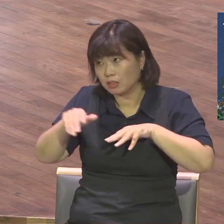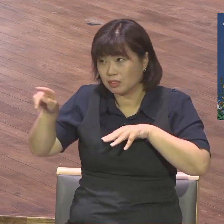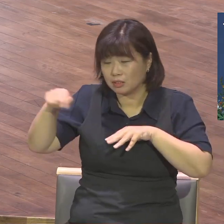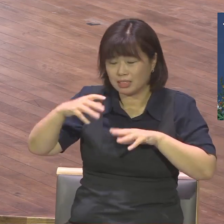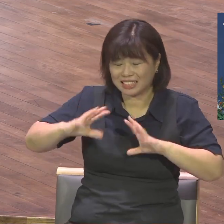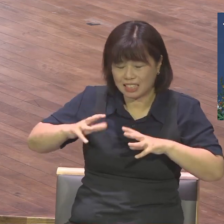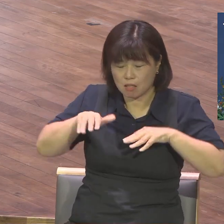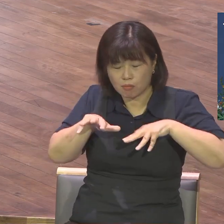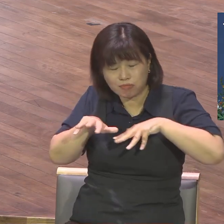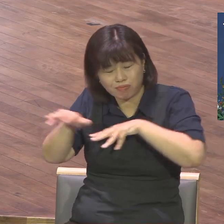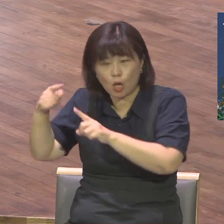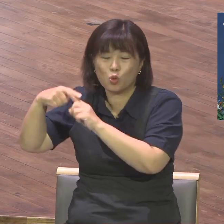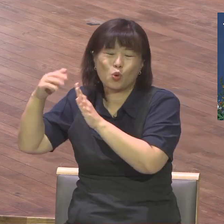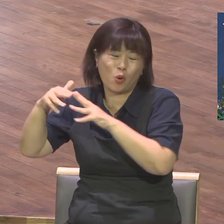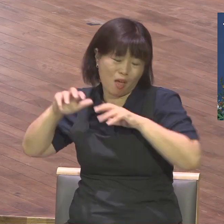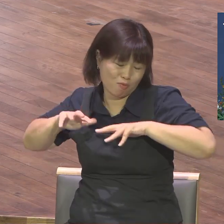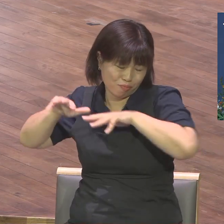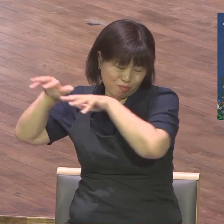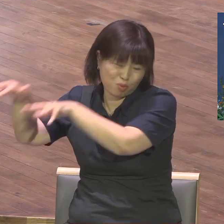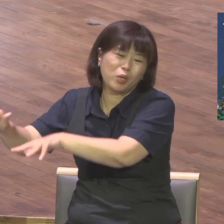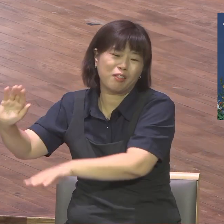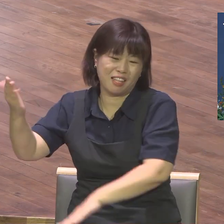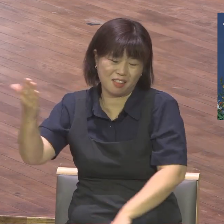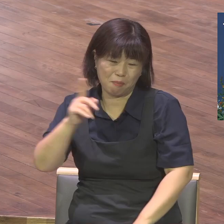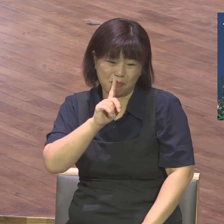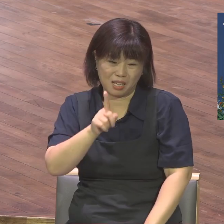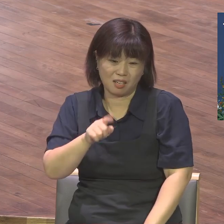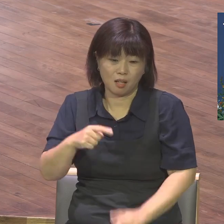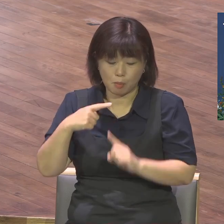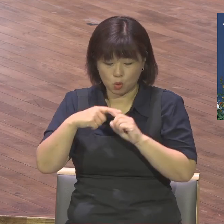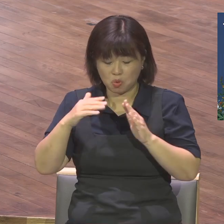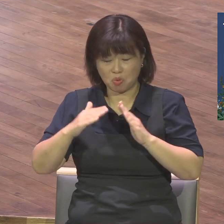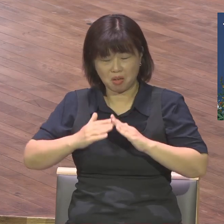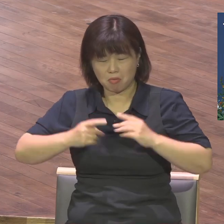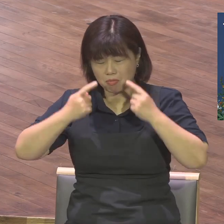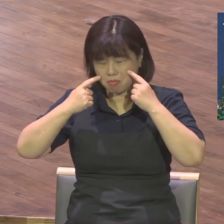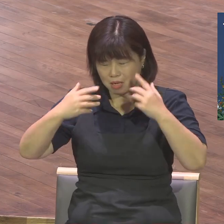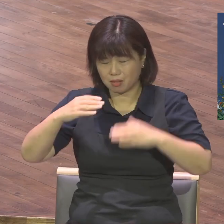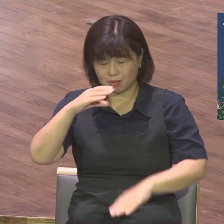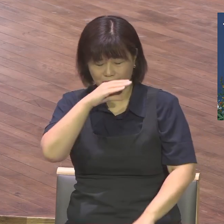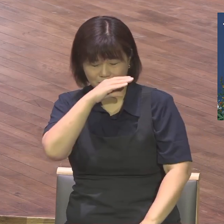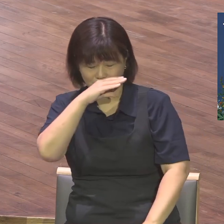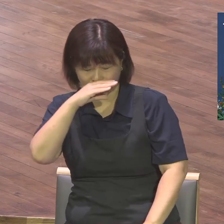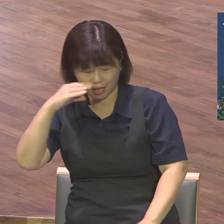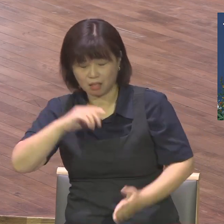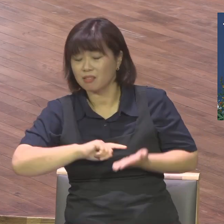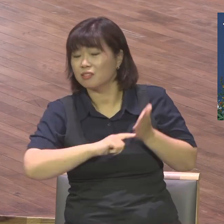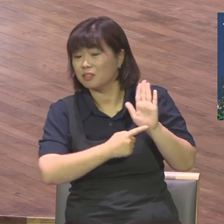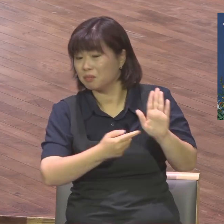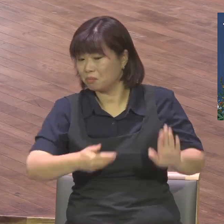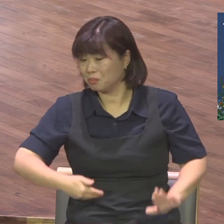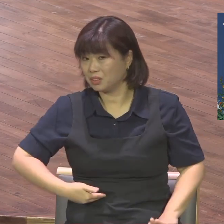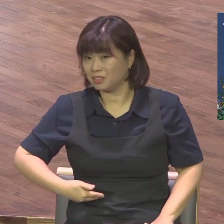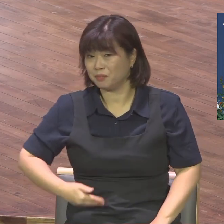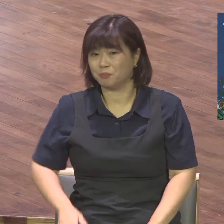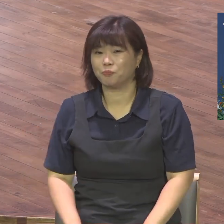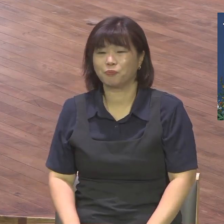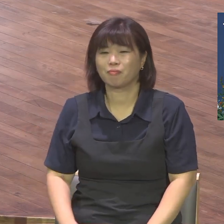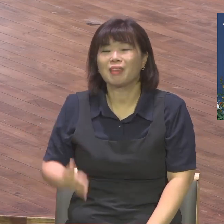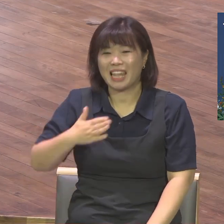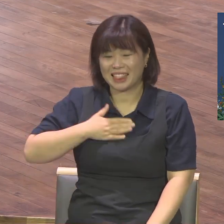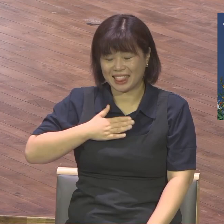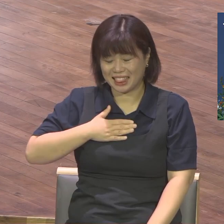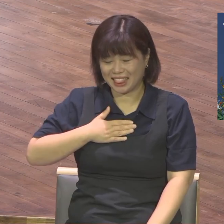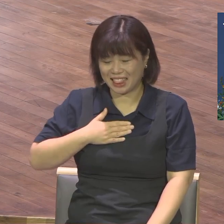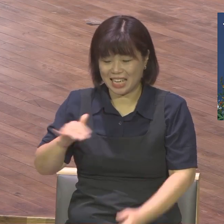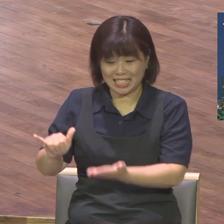위해서 그렇게 애를 썼는데 나는 이 구본당이 이 스카이 아토를 하자